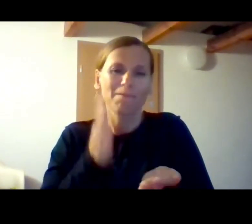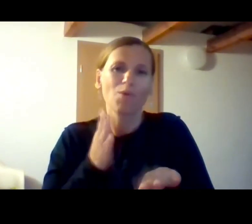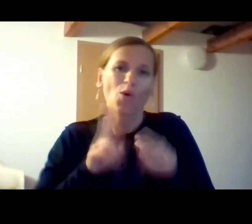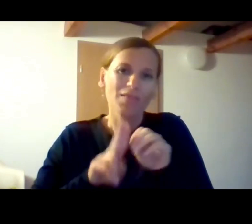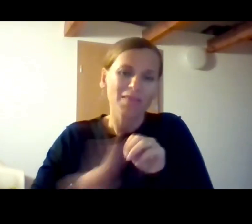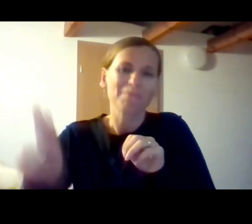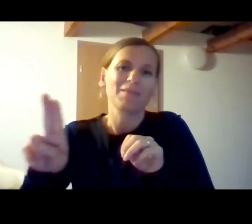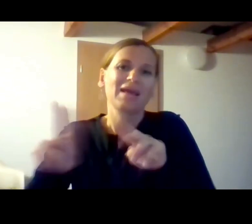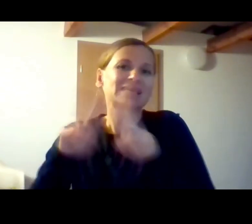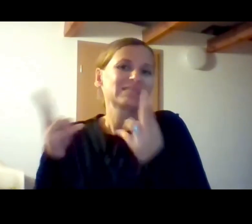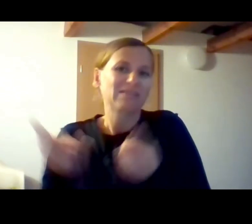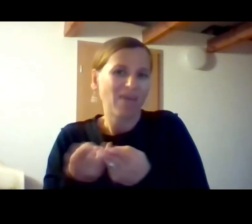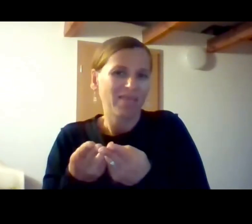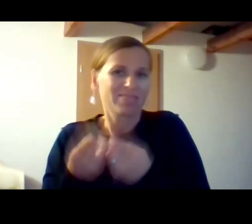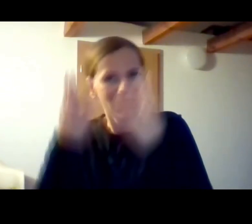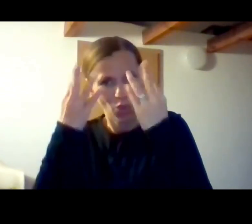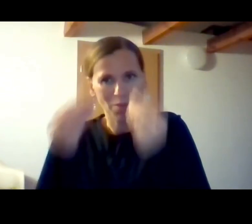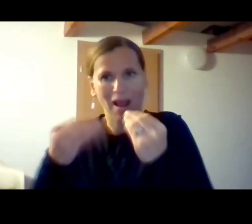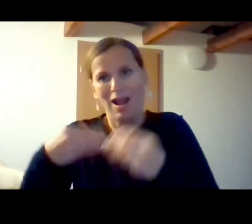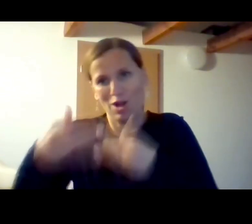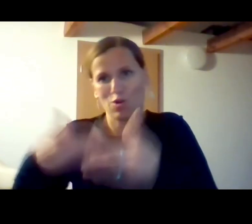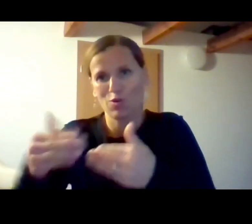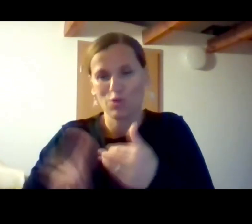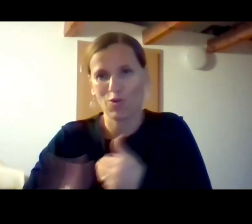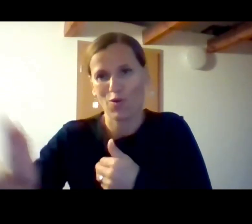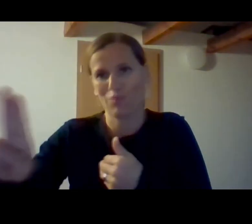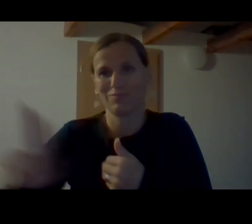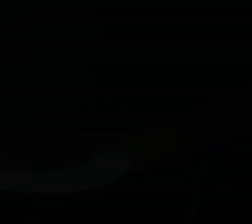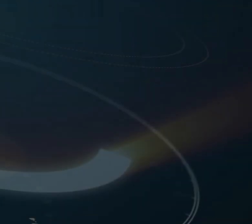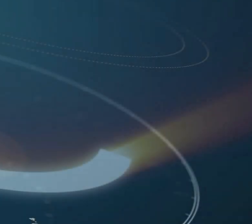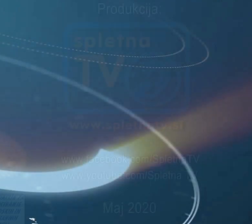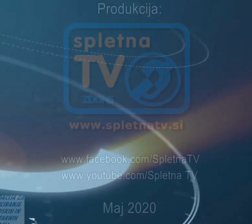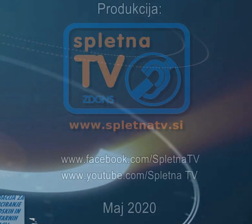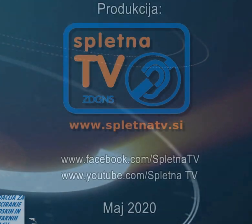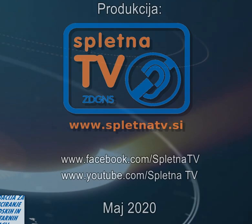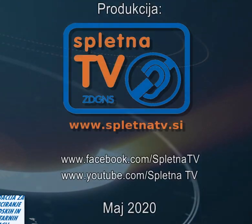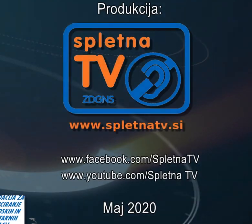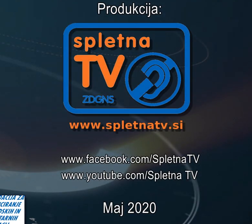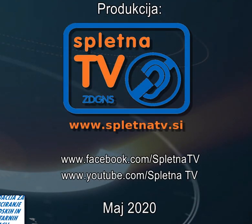lahko vrnil v normalne tirnice, življenjske tirnice.